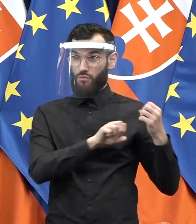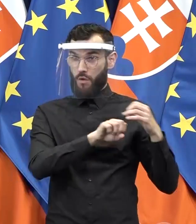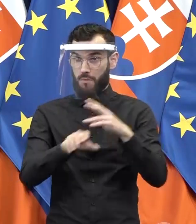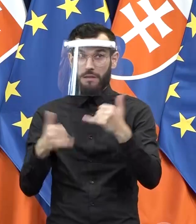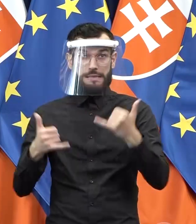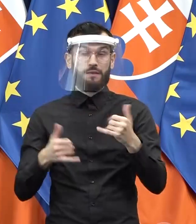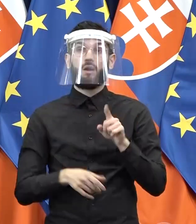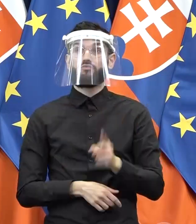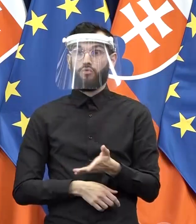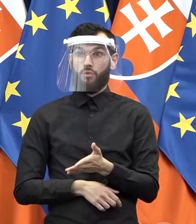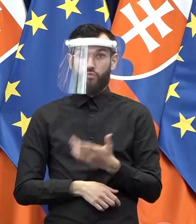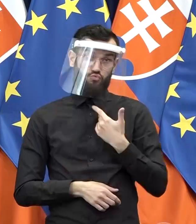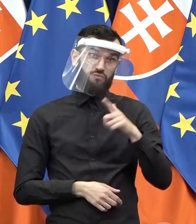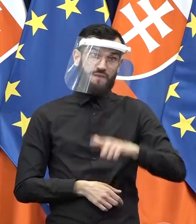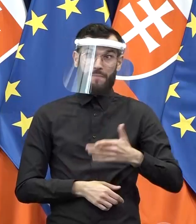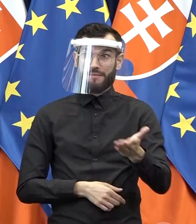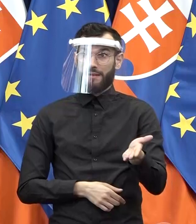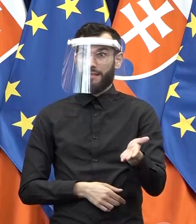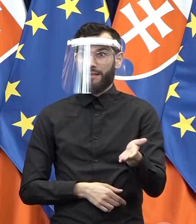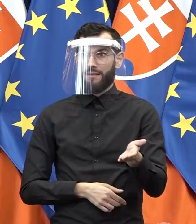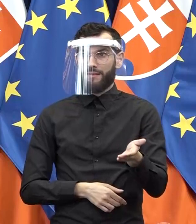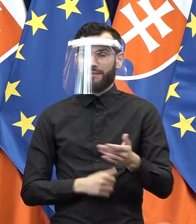dátum, teda už skoro dva mesiace odtedy.